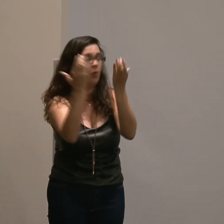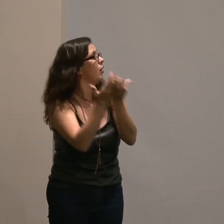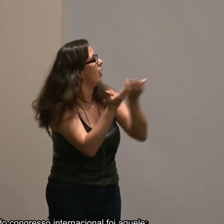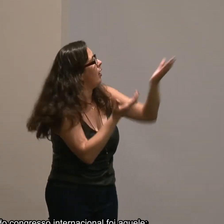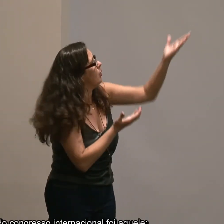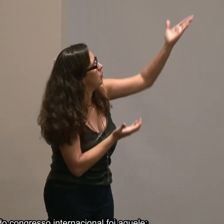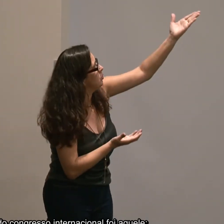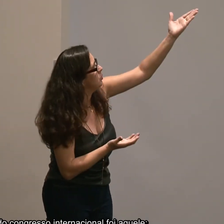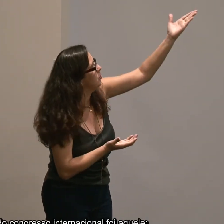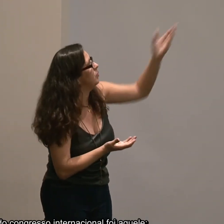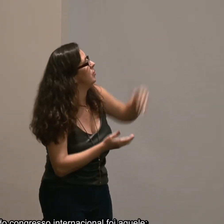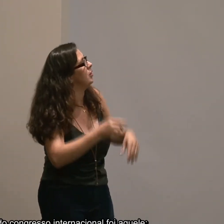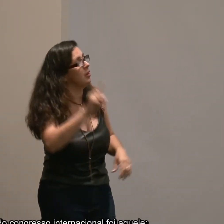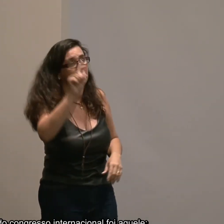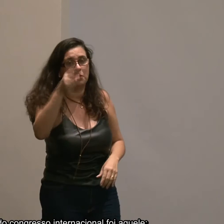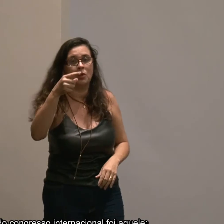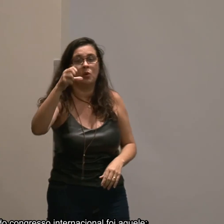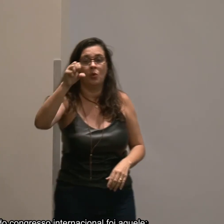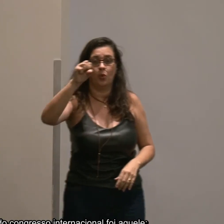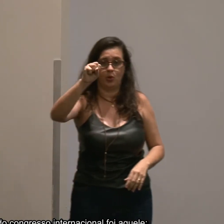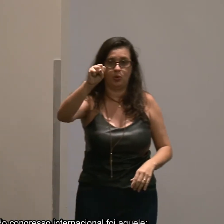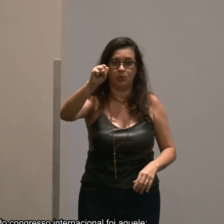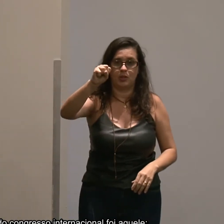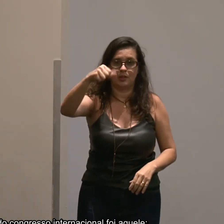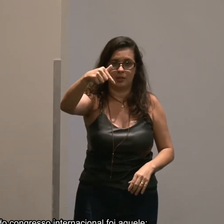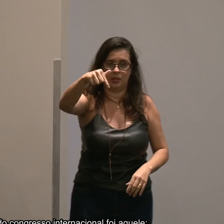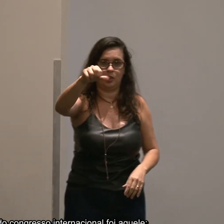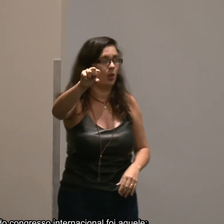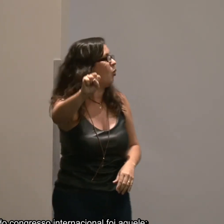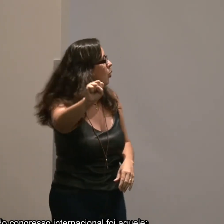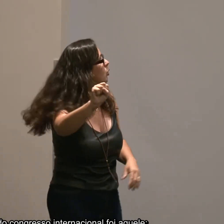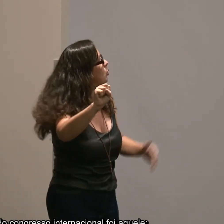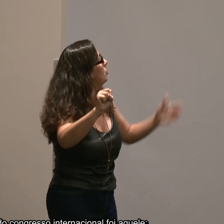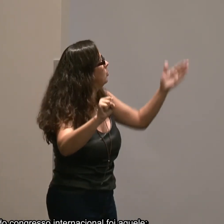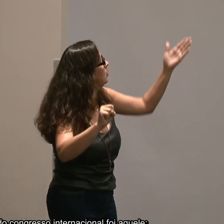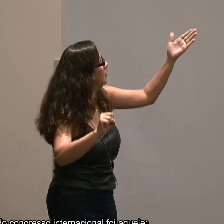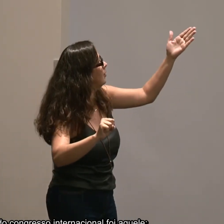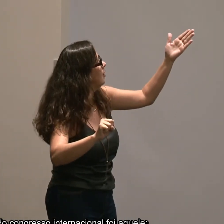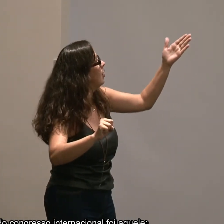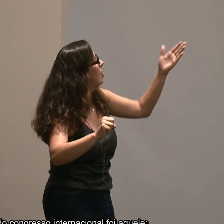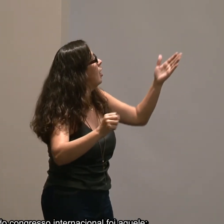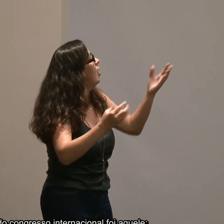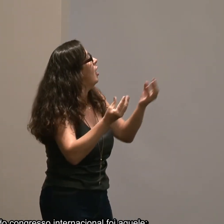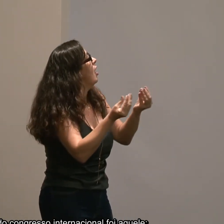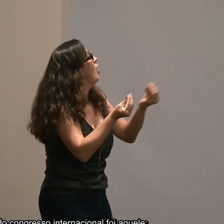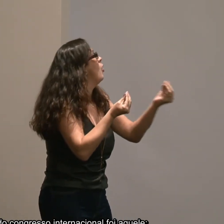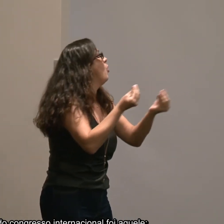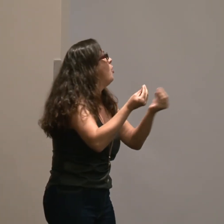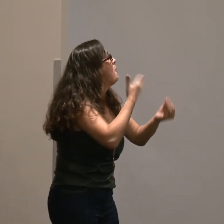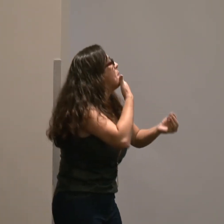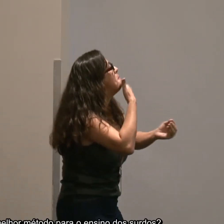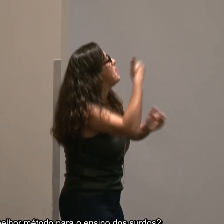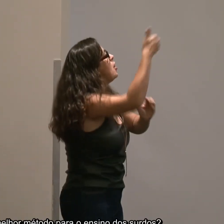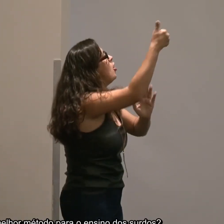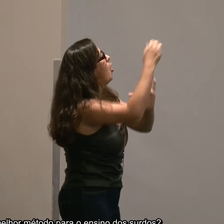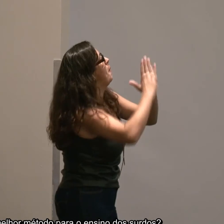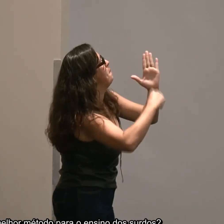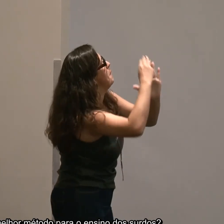o tema do congresso internacional foi aquele qual era o melhor